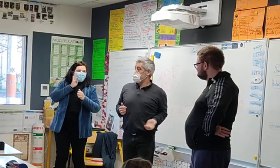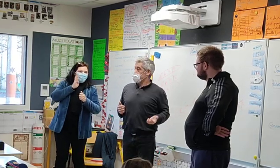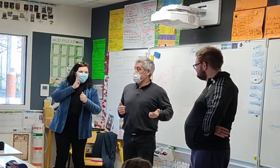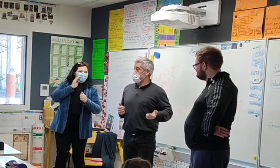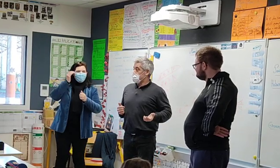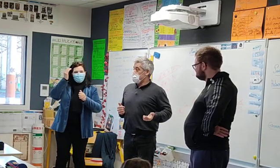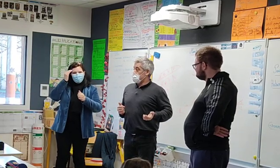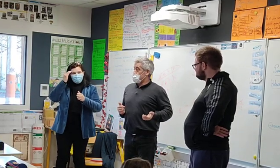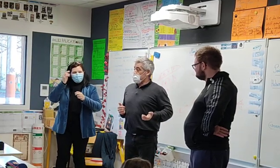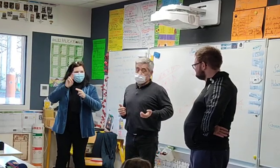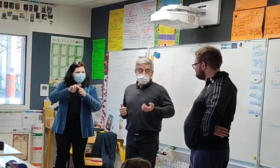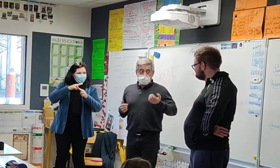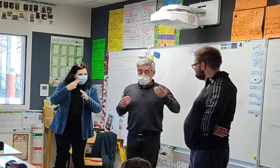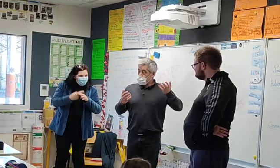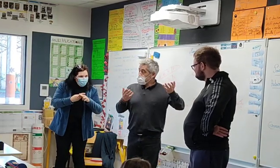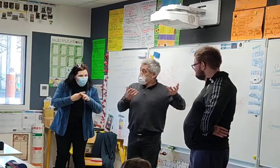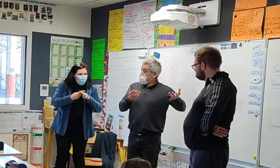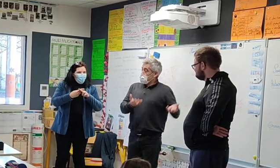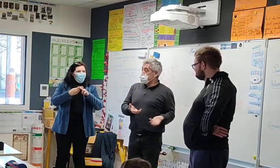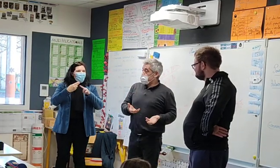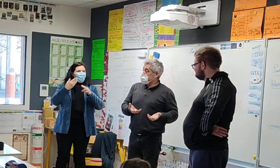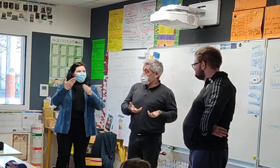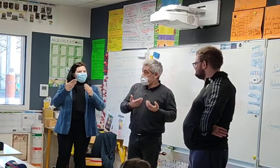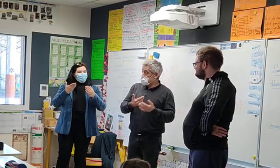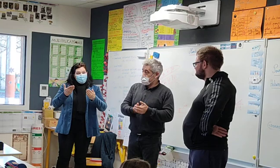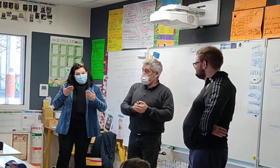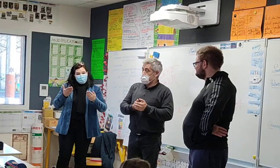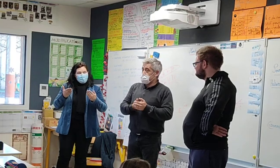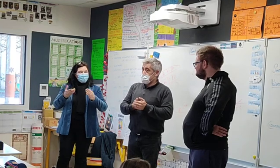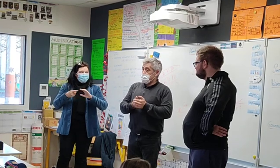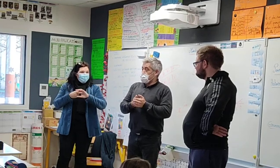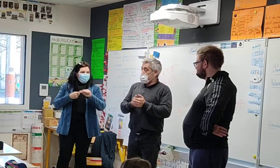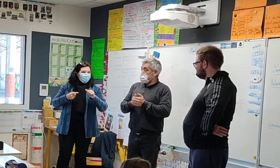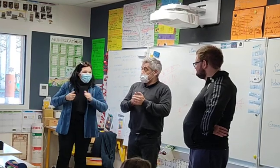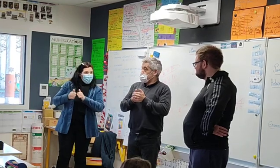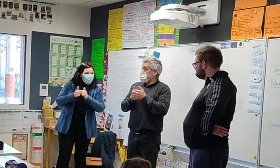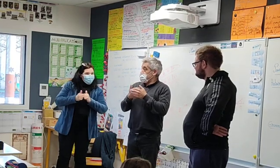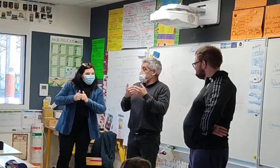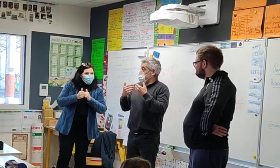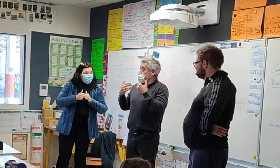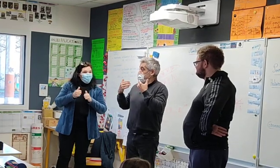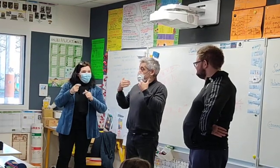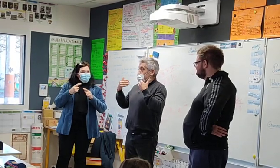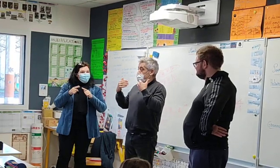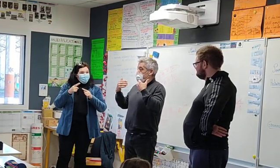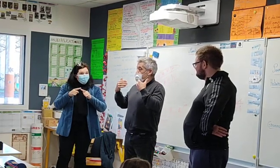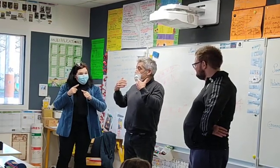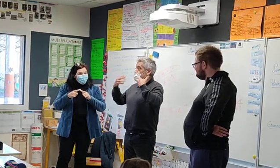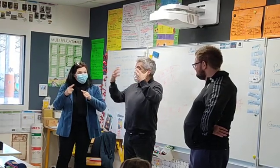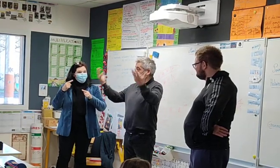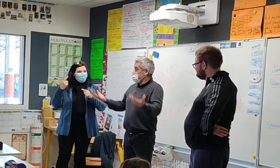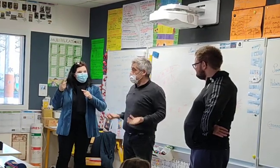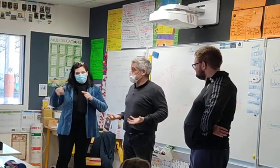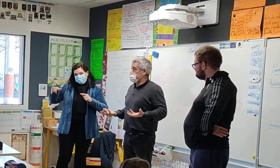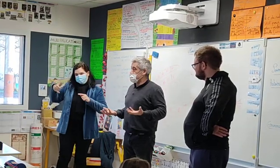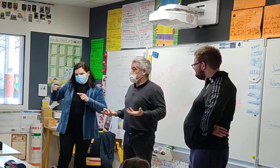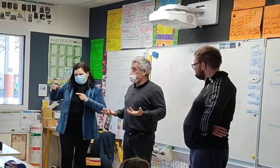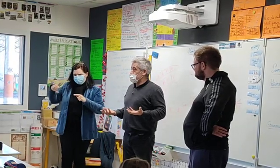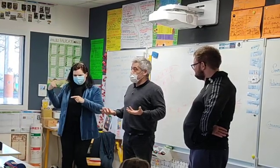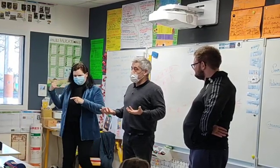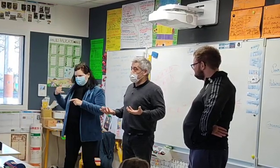son prénom. Et aujourd'hui, on fait des choses ensemble. Moi, j'avais envie de faire remarquer